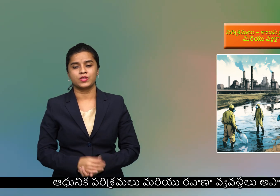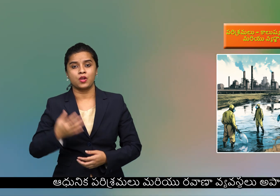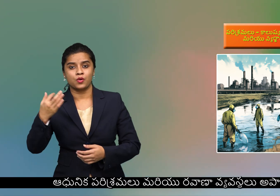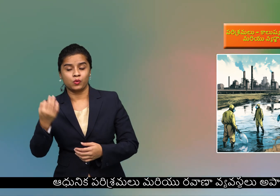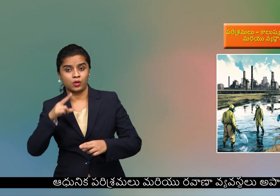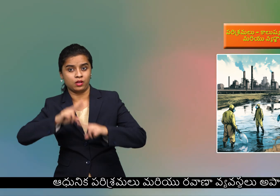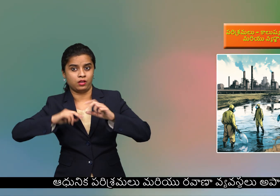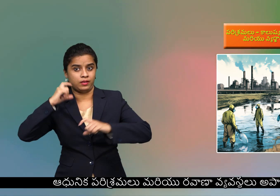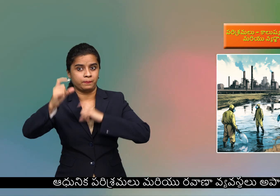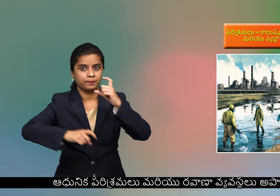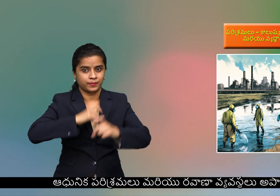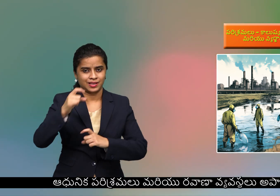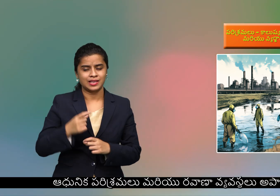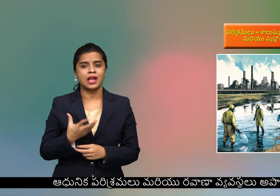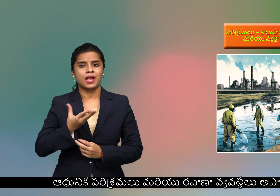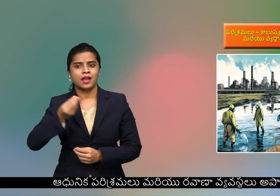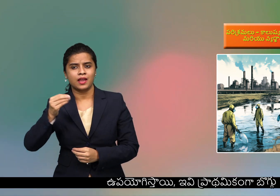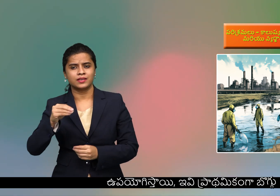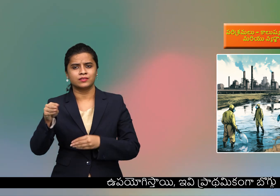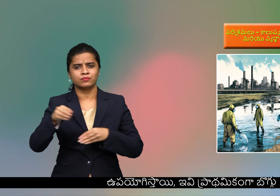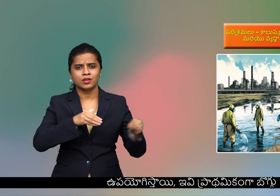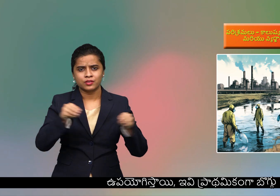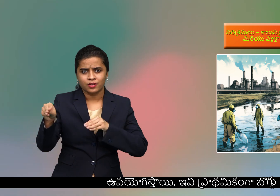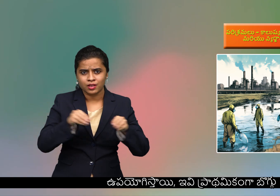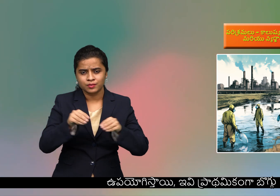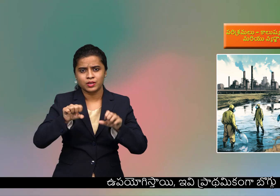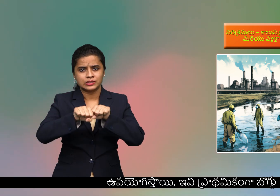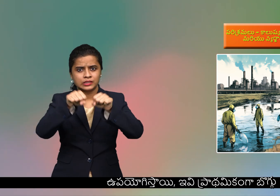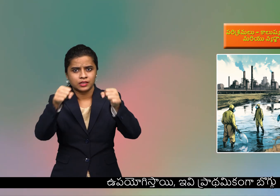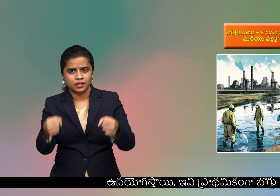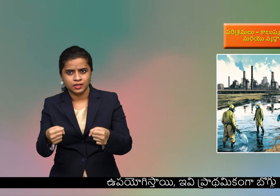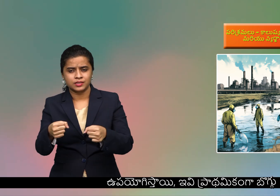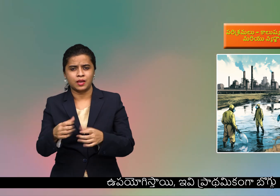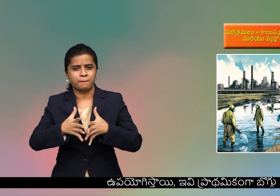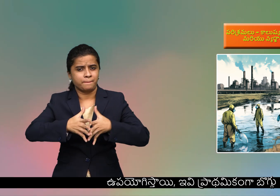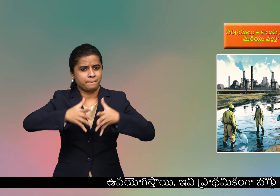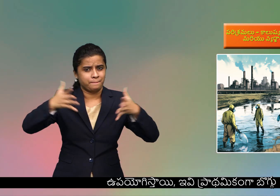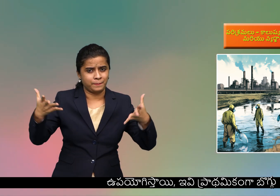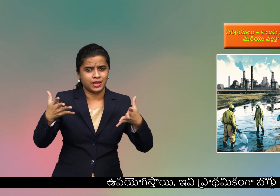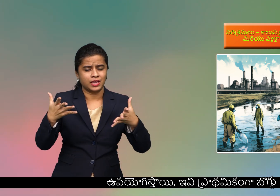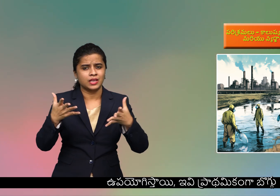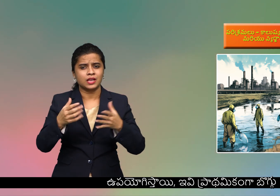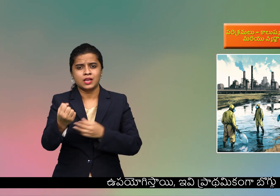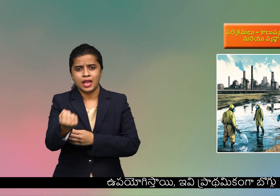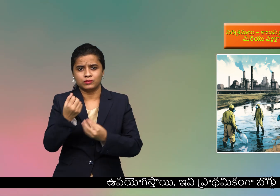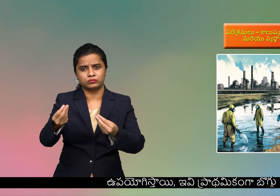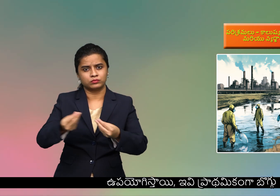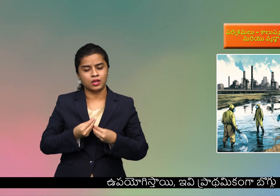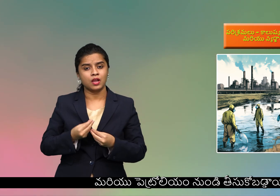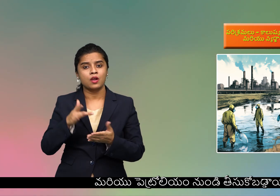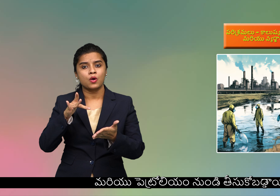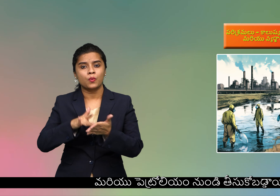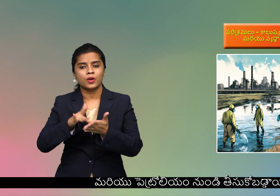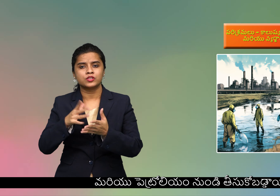ఆధునిక పరిశ్రమలు మరియు రవాణా వ్యవస్థలు అపారమైన శక్తిని ఉపయోగిస్తాయి. ఇవి ప్రాథమికంగా